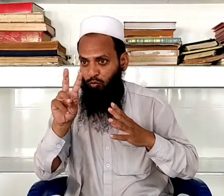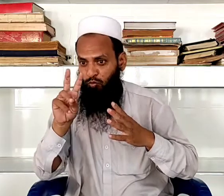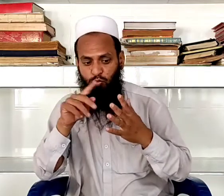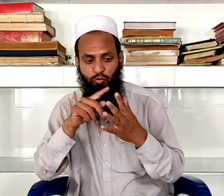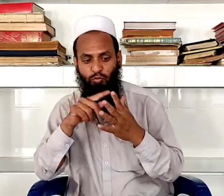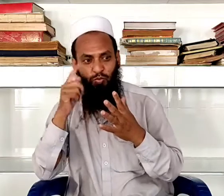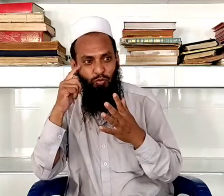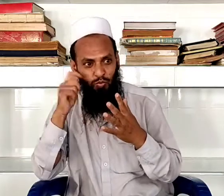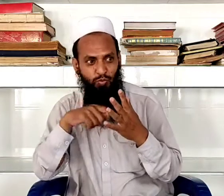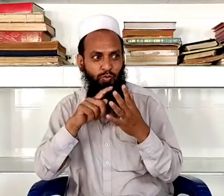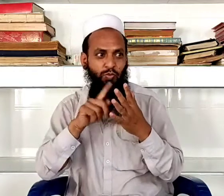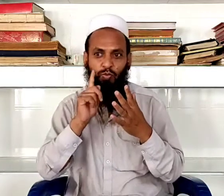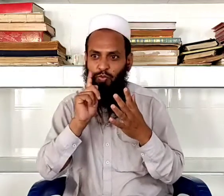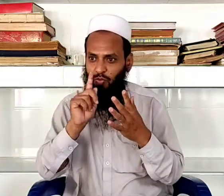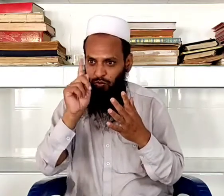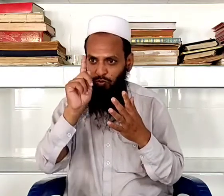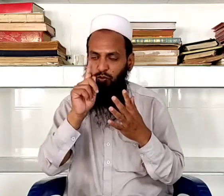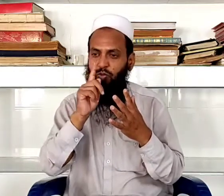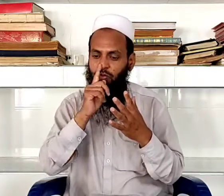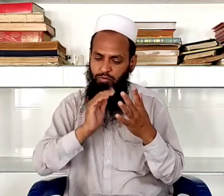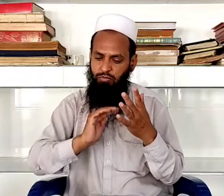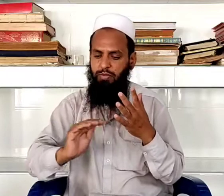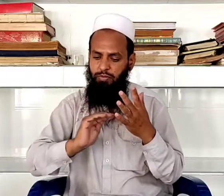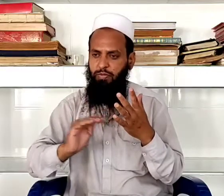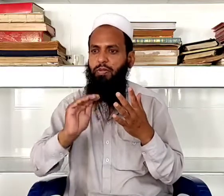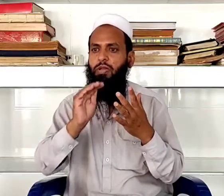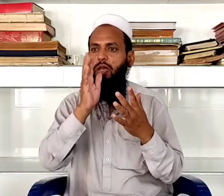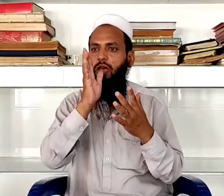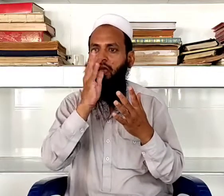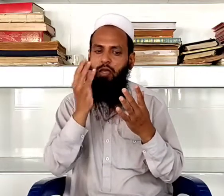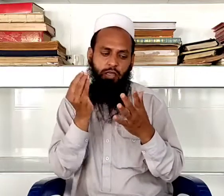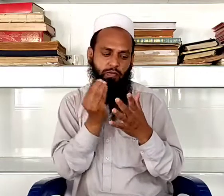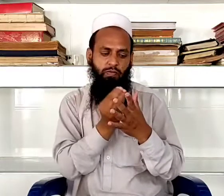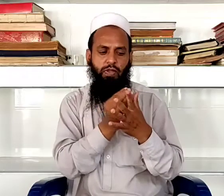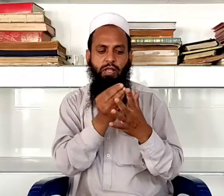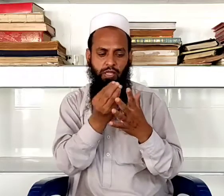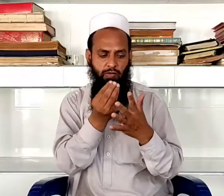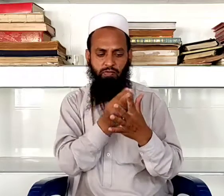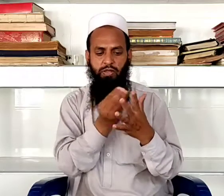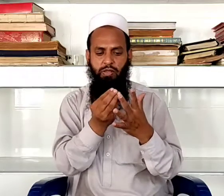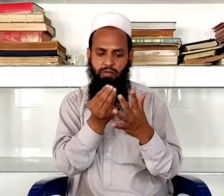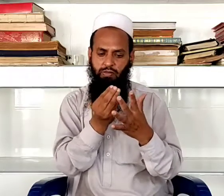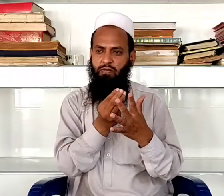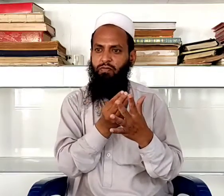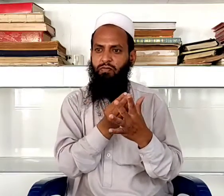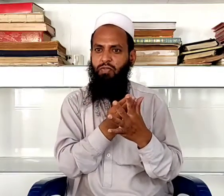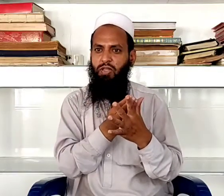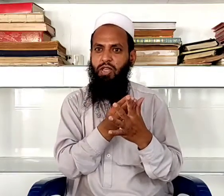रसूलुल्लाह सल्लल्लाहु अलैहि वसल्लम के दोहरे दामाद किस तरह ने आप